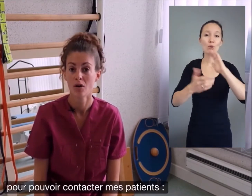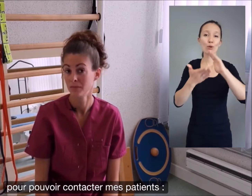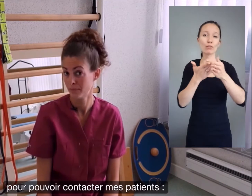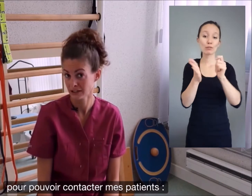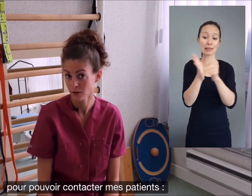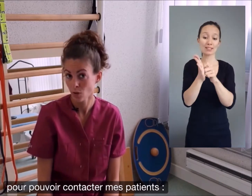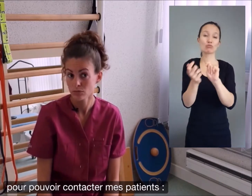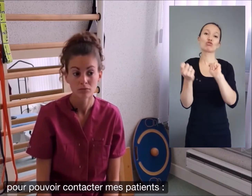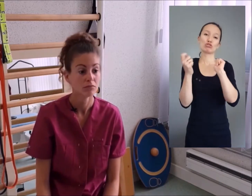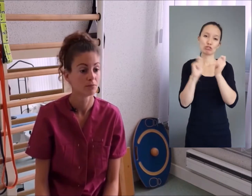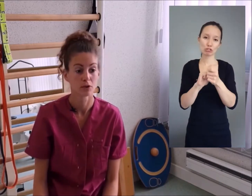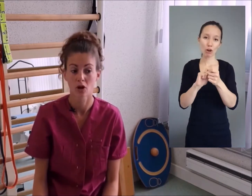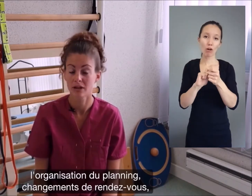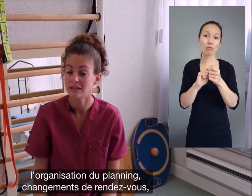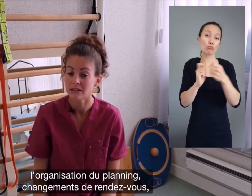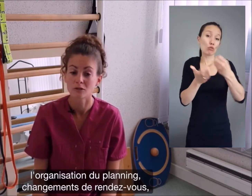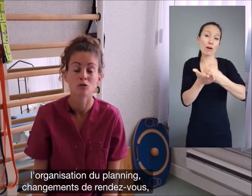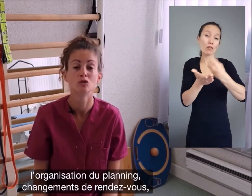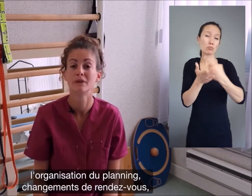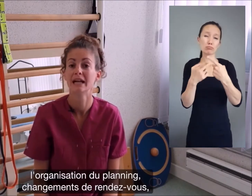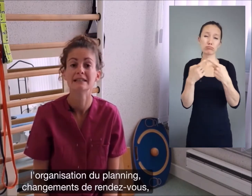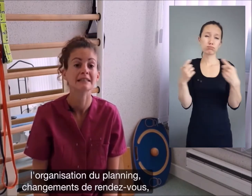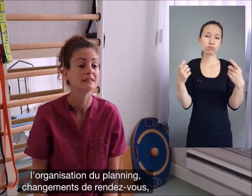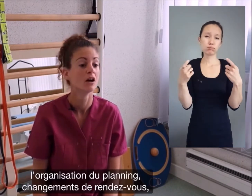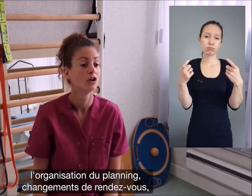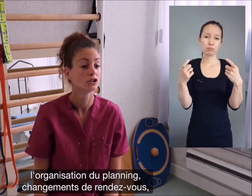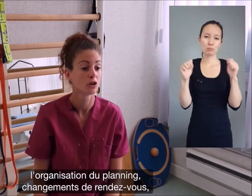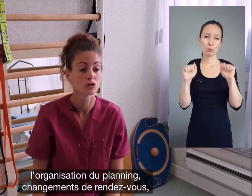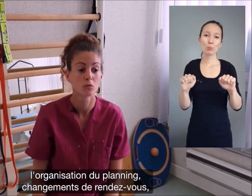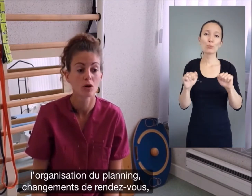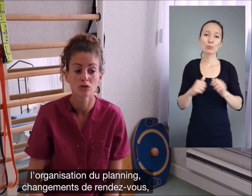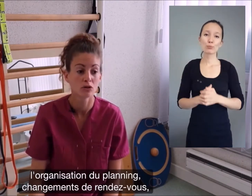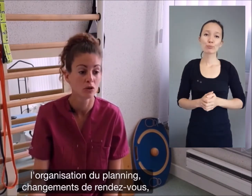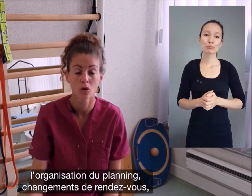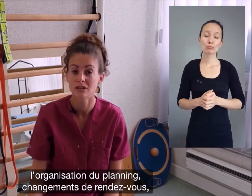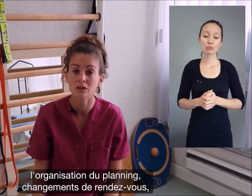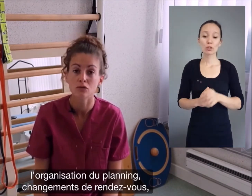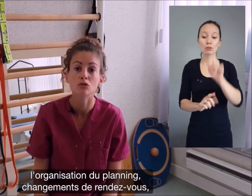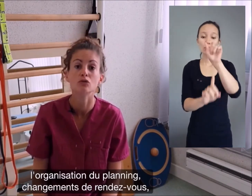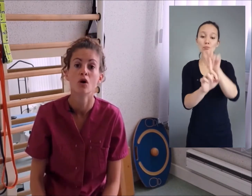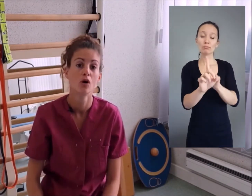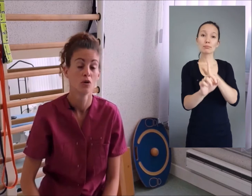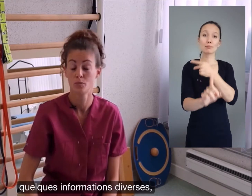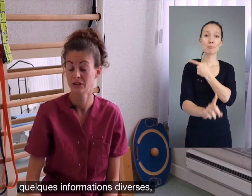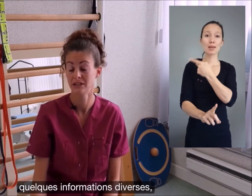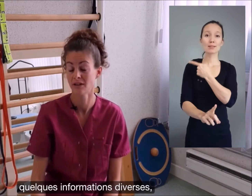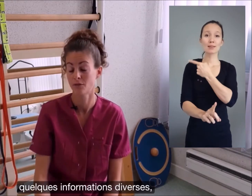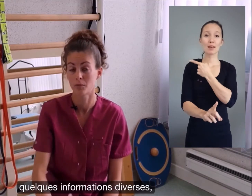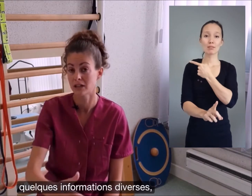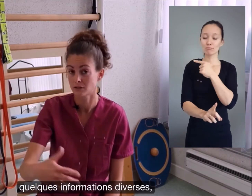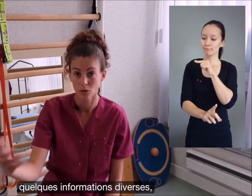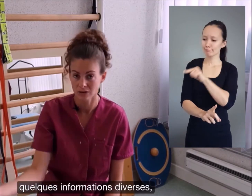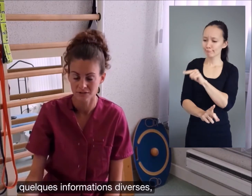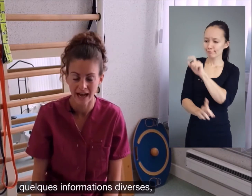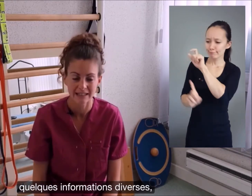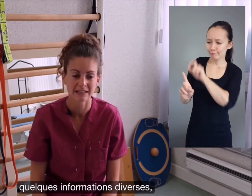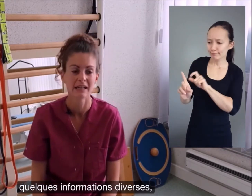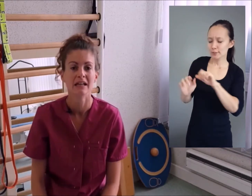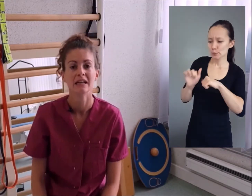mes patients, pour l'organisation du planning, changement de rendez-vous, pour des informations diverses.